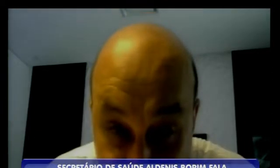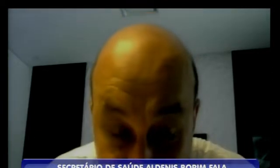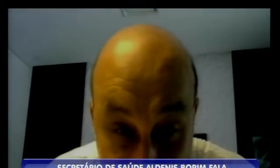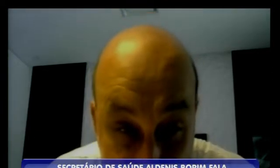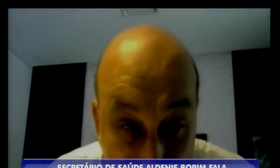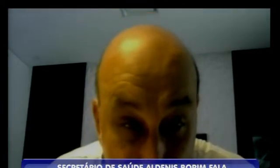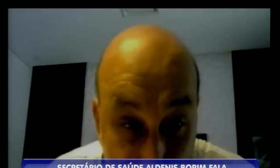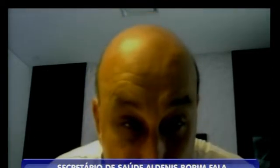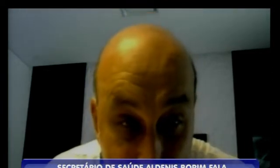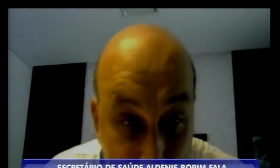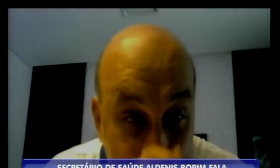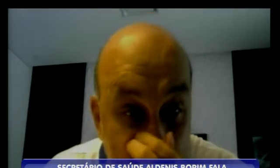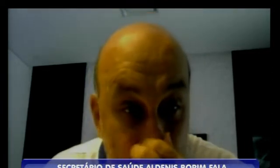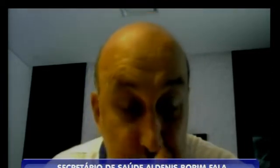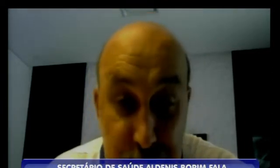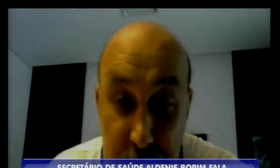Saúde,